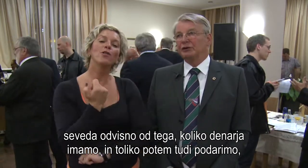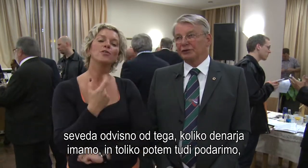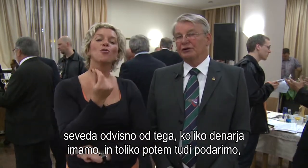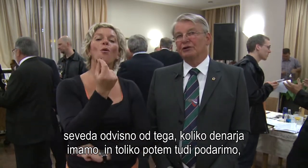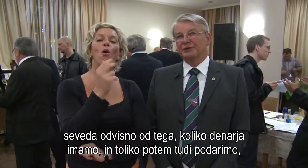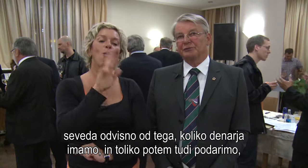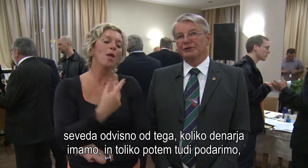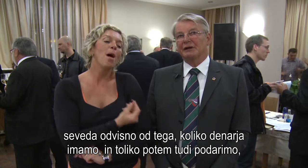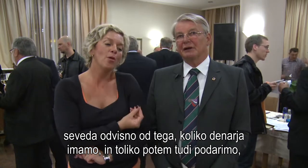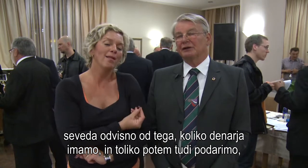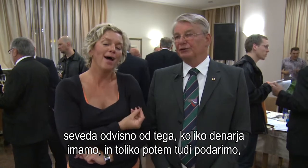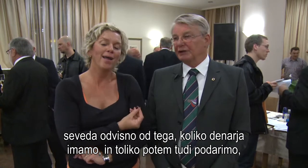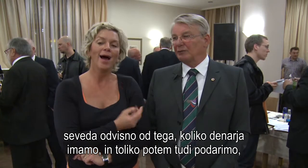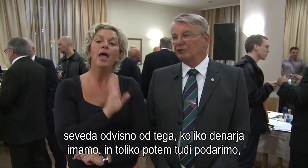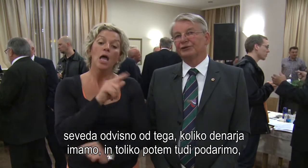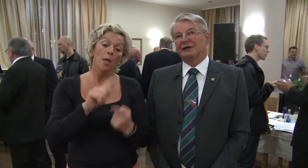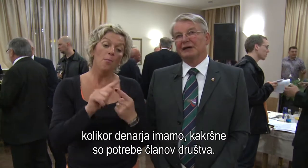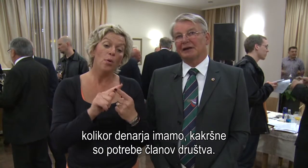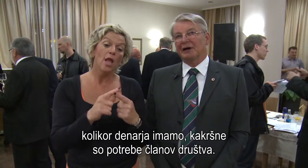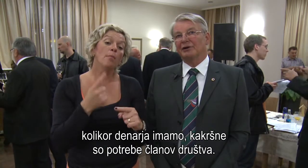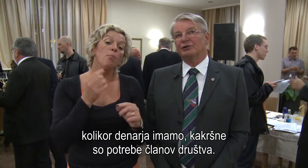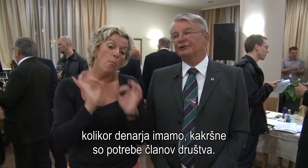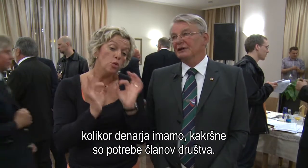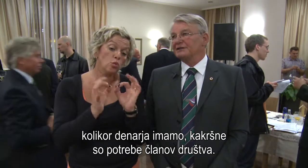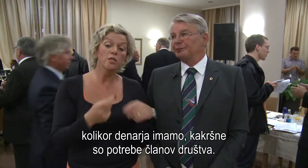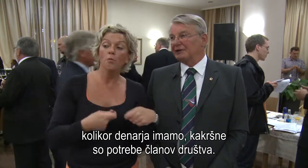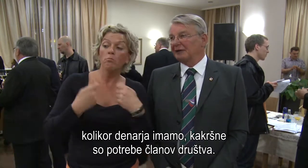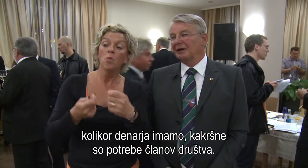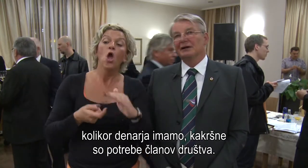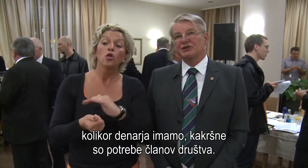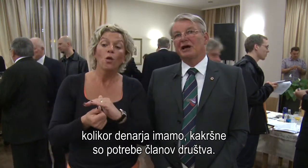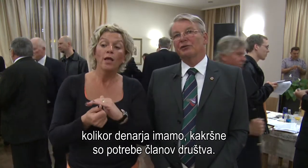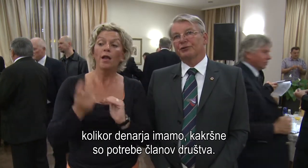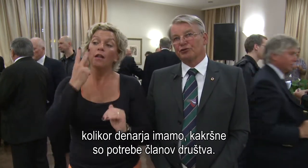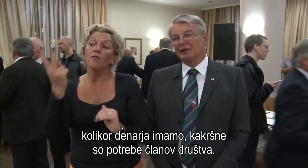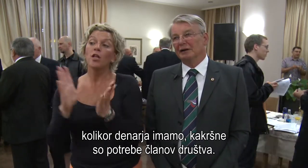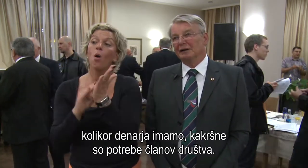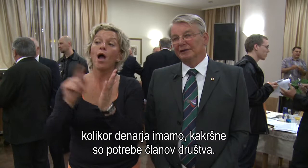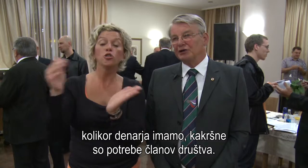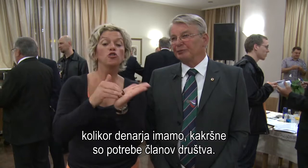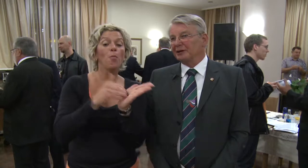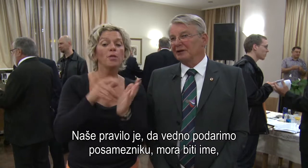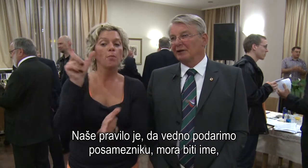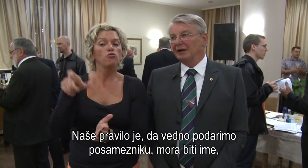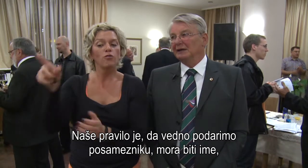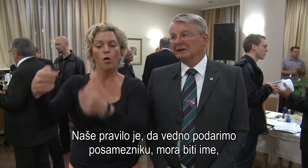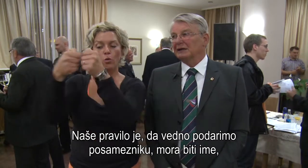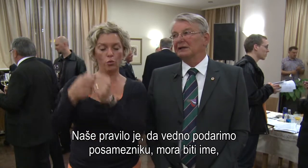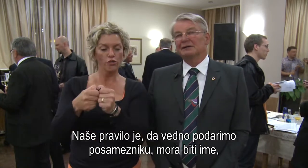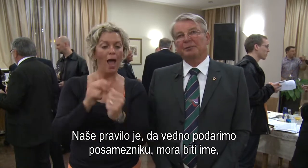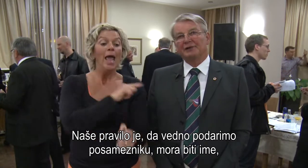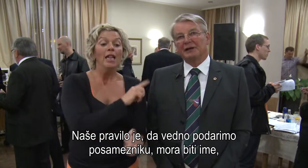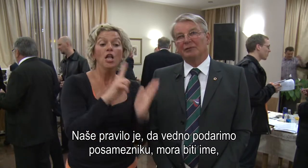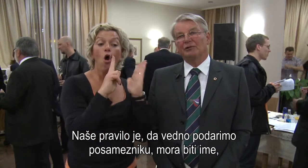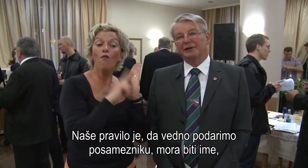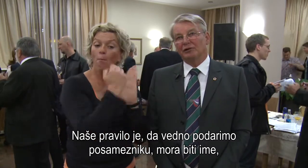in toliko potem tudi doniramo, kot denarja imamo in kot so potrebe članov društva. Naše pravilo je,